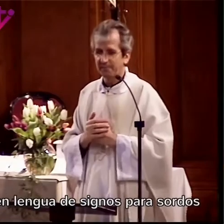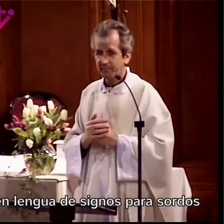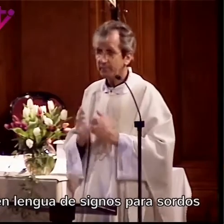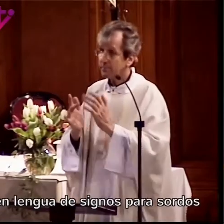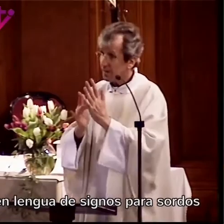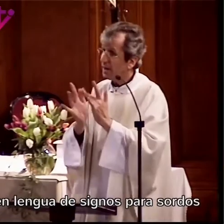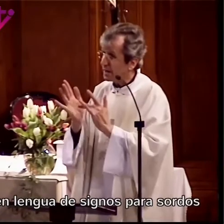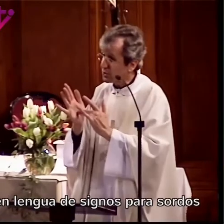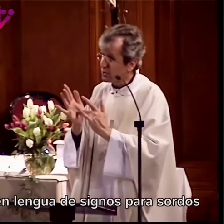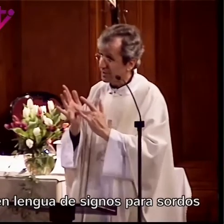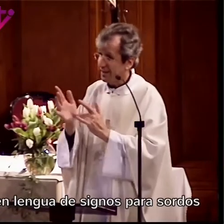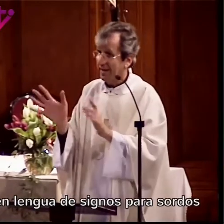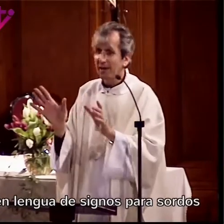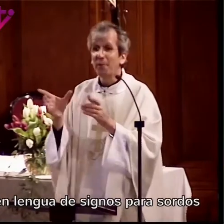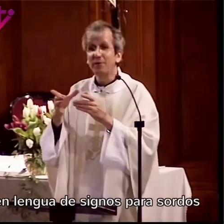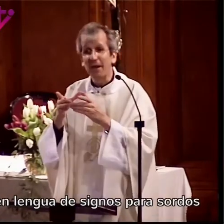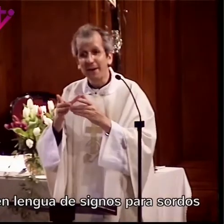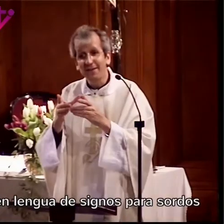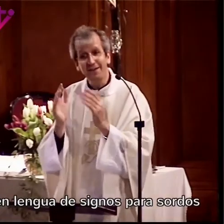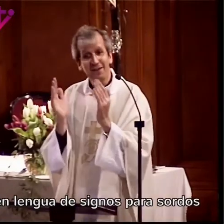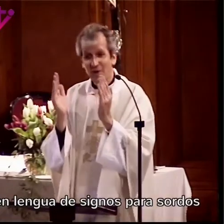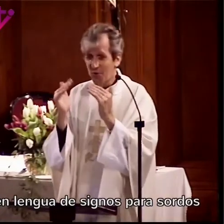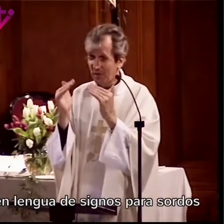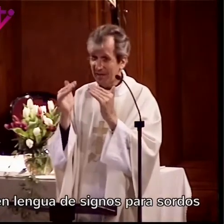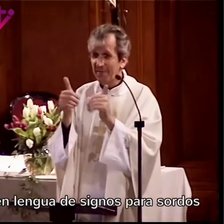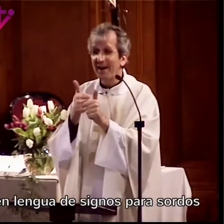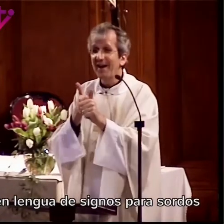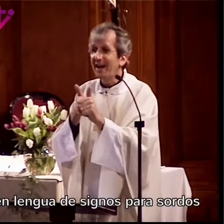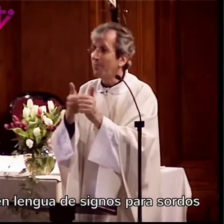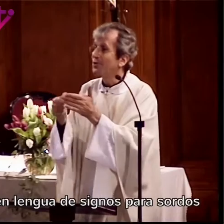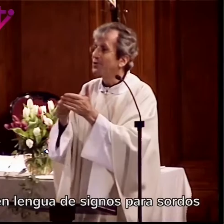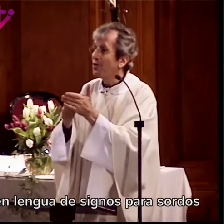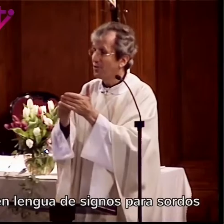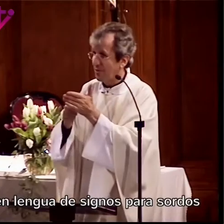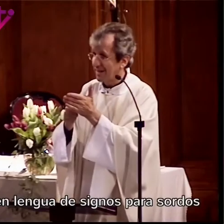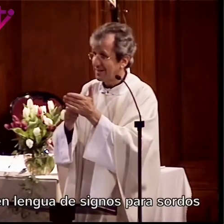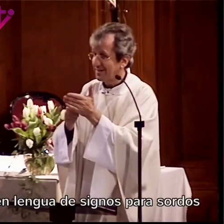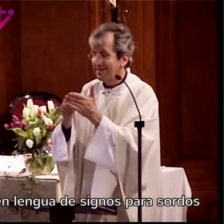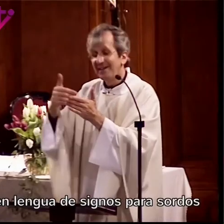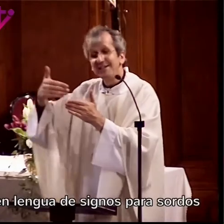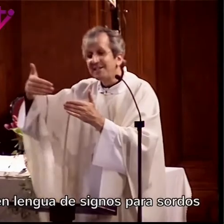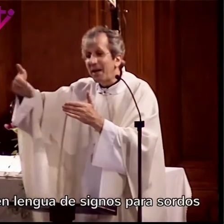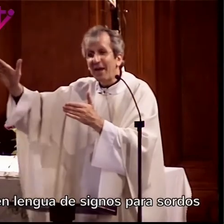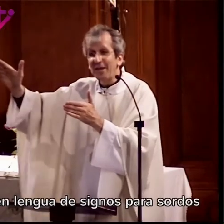Jesús en aquel momento que aparece no estaba el apóstol Tomás se había ido